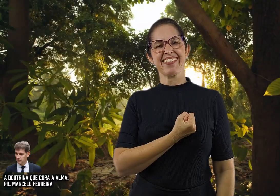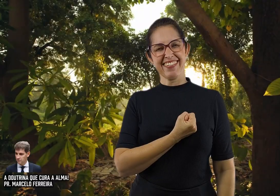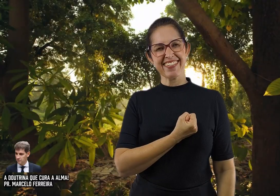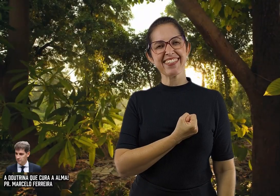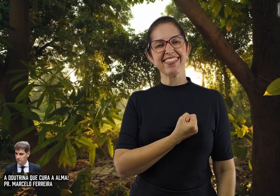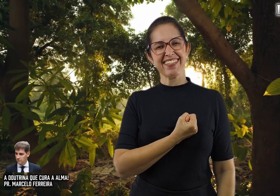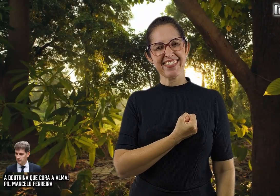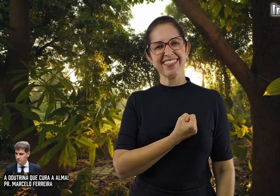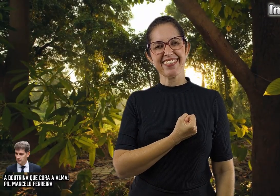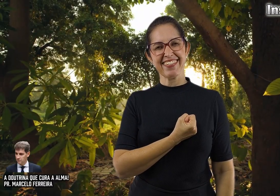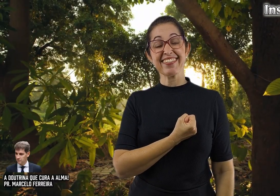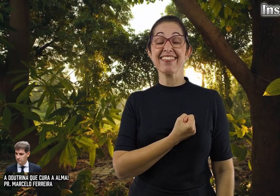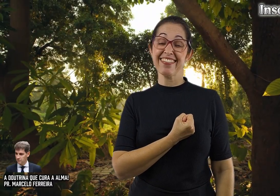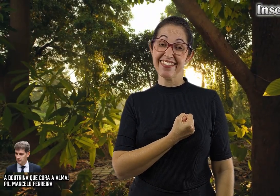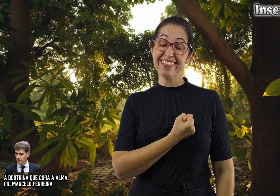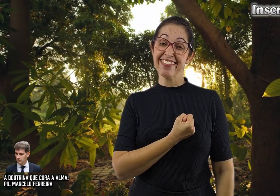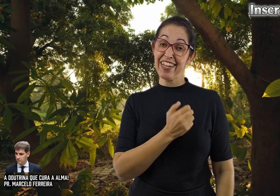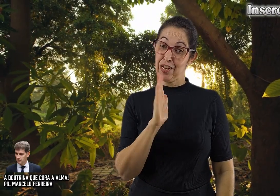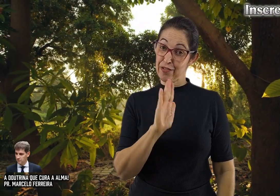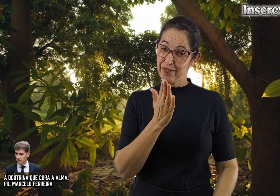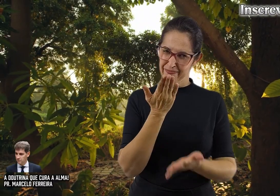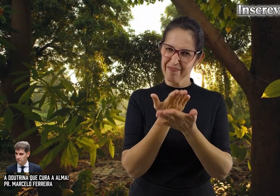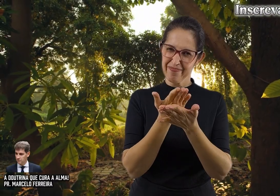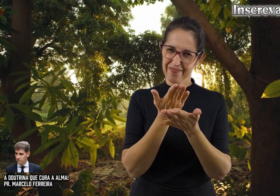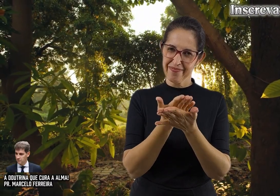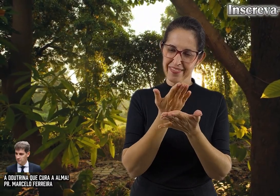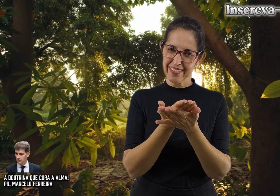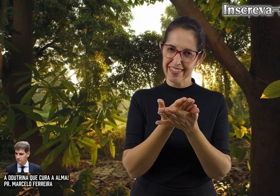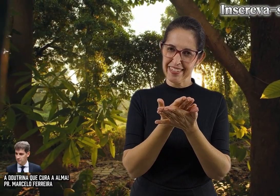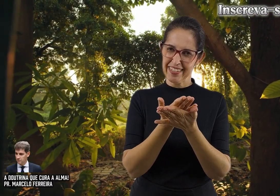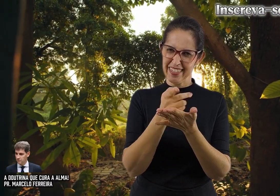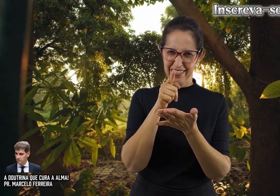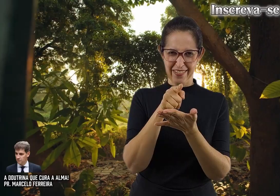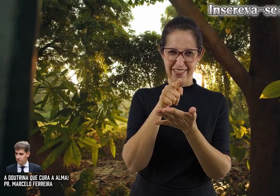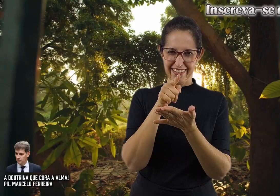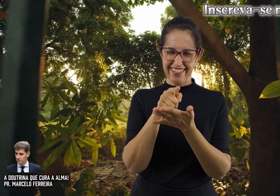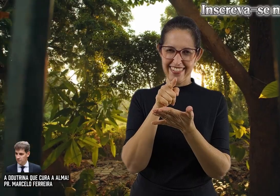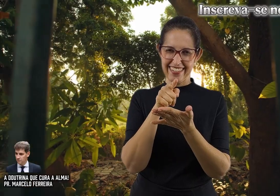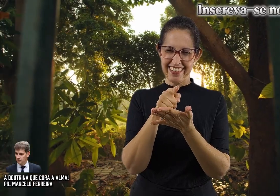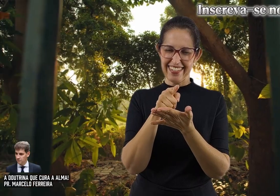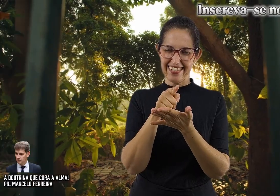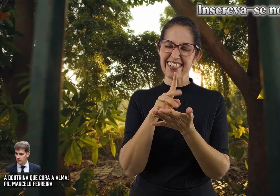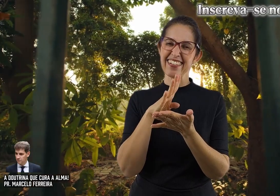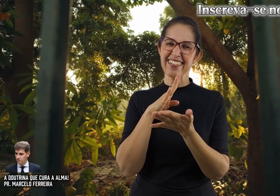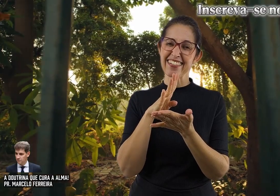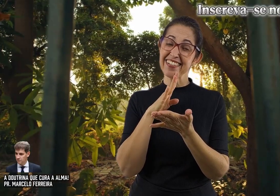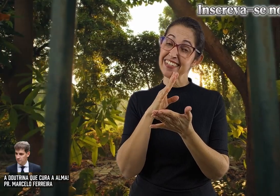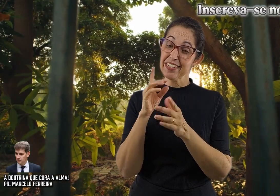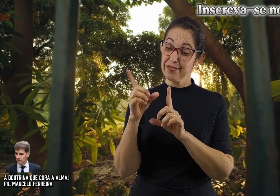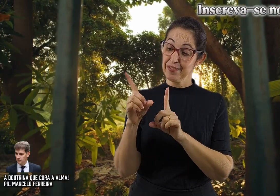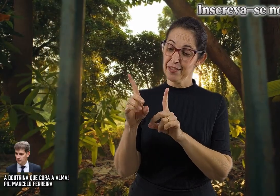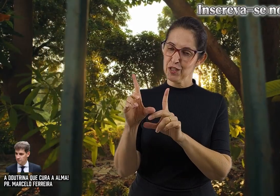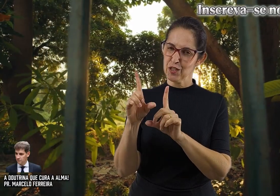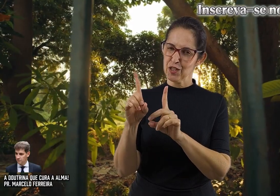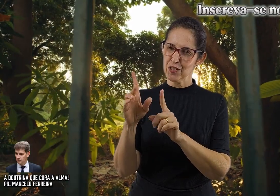doutrina de salvação. Vamos ver, seus irmãos, que é uma doutrina